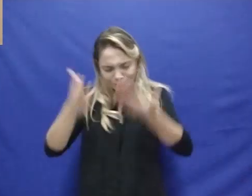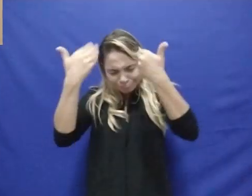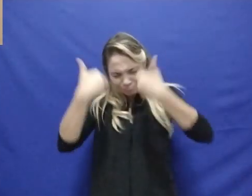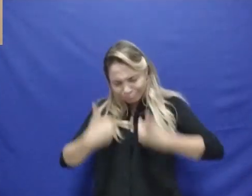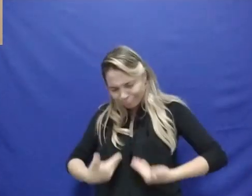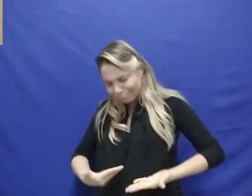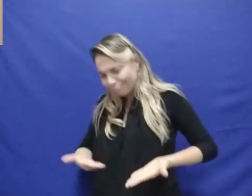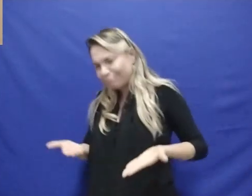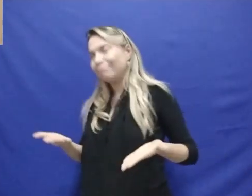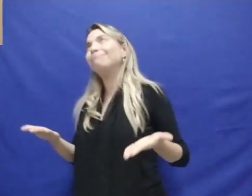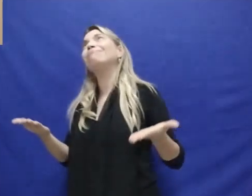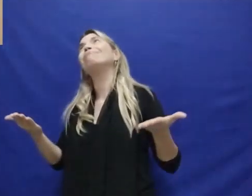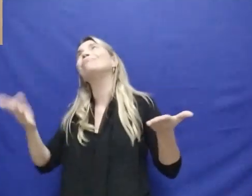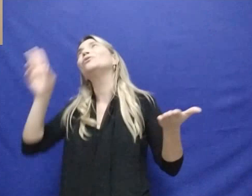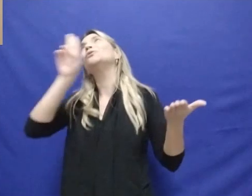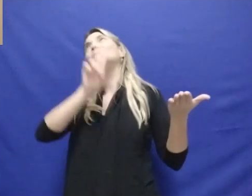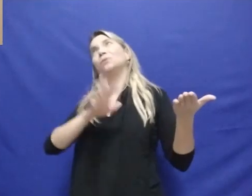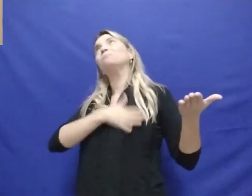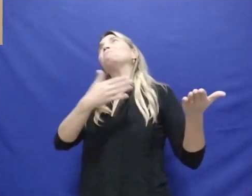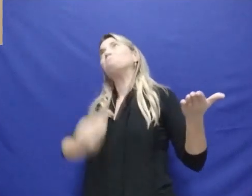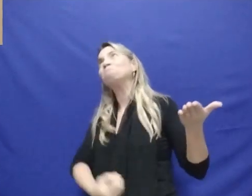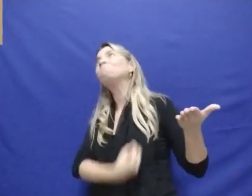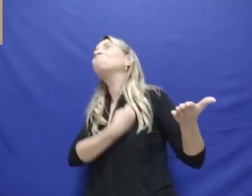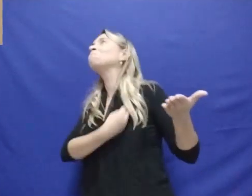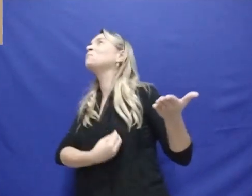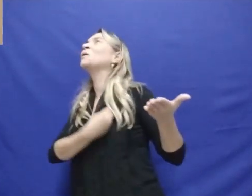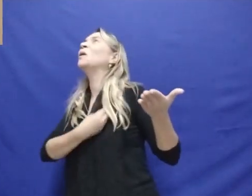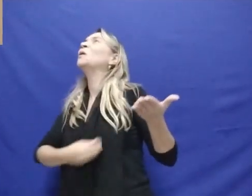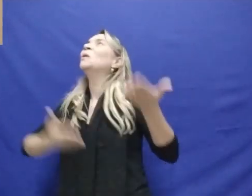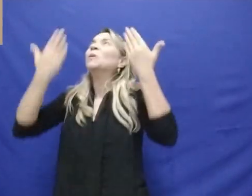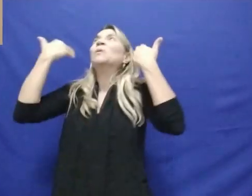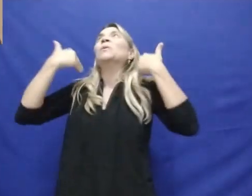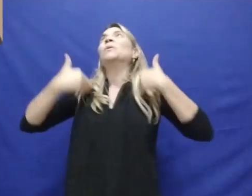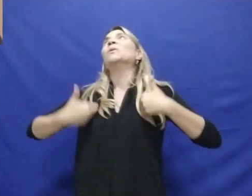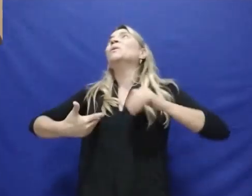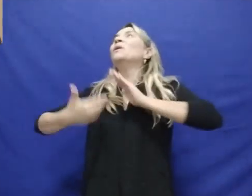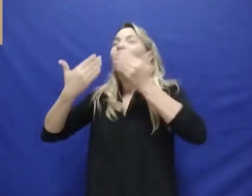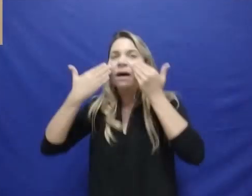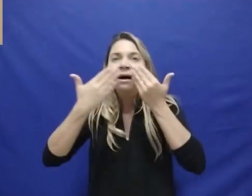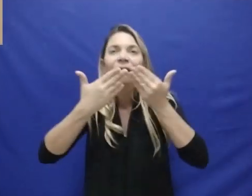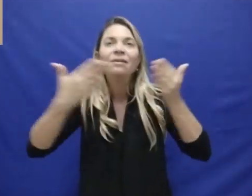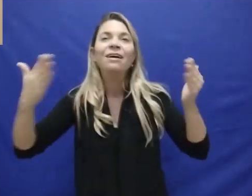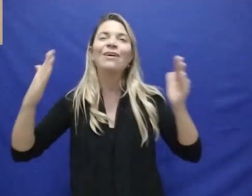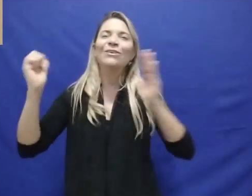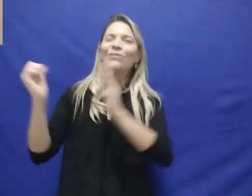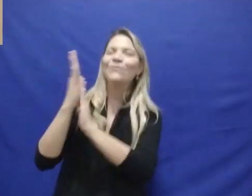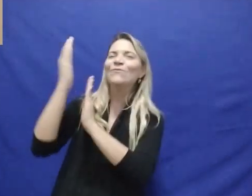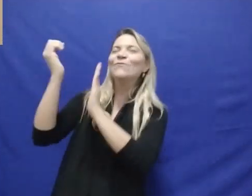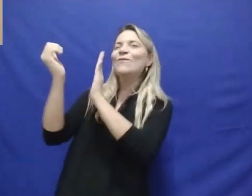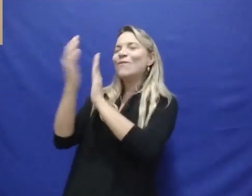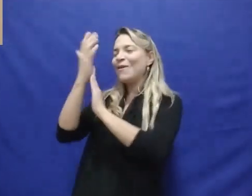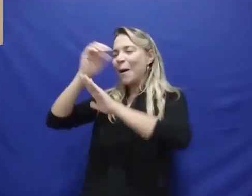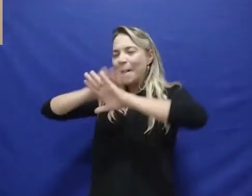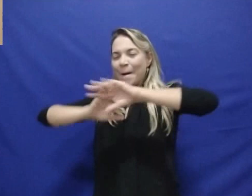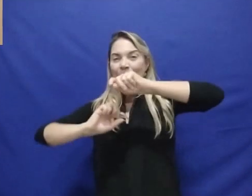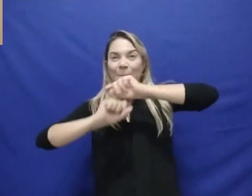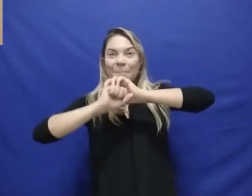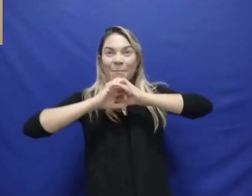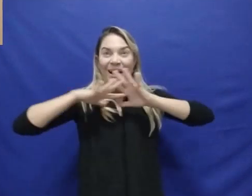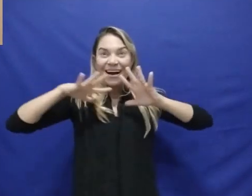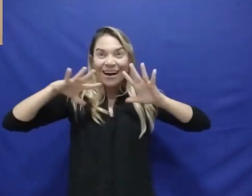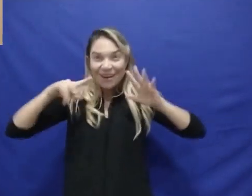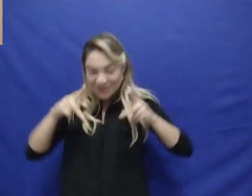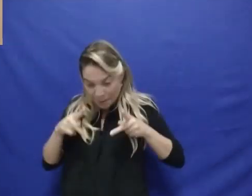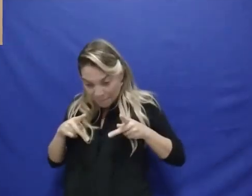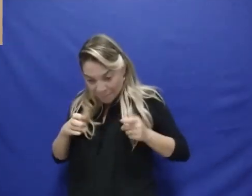Usa, Senhor, todo meu ser pra teu louvor.